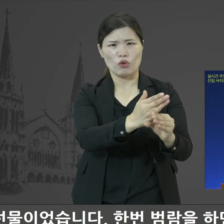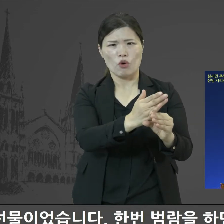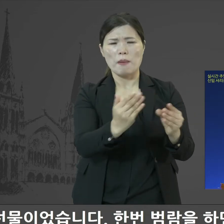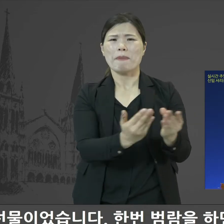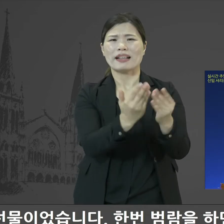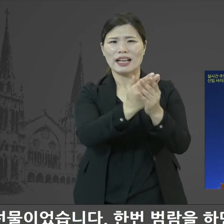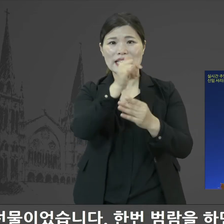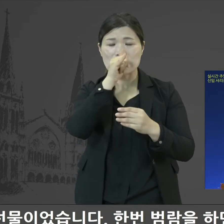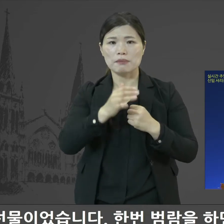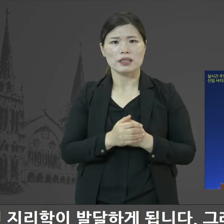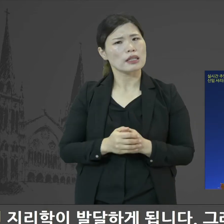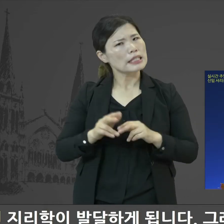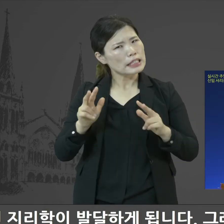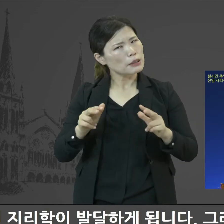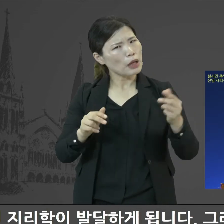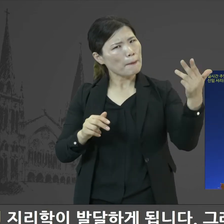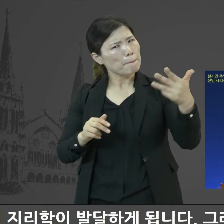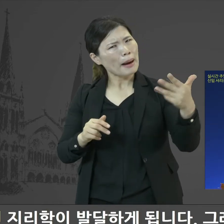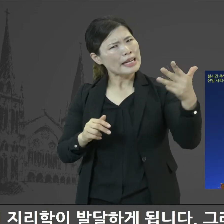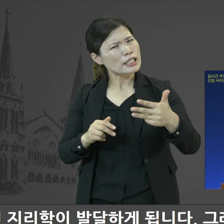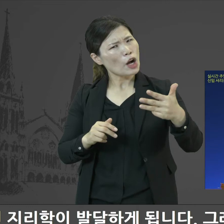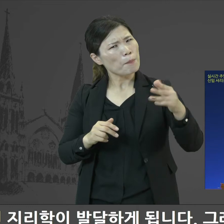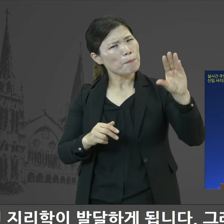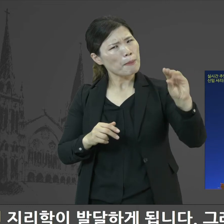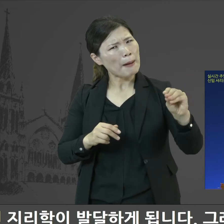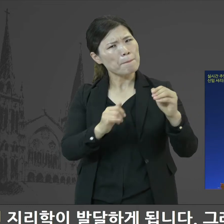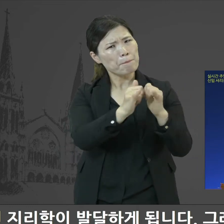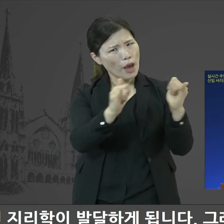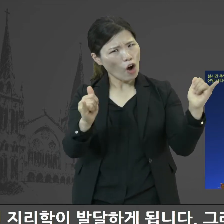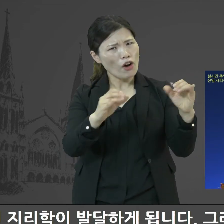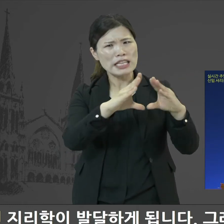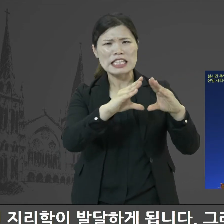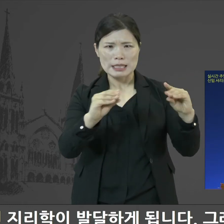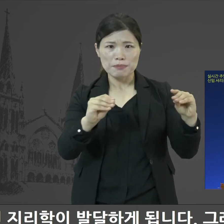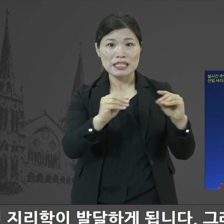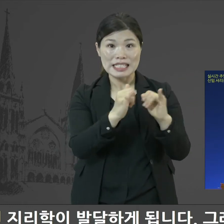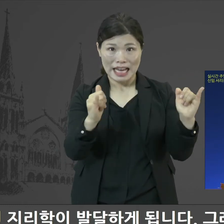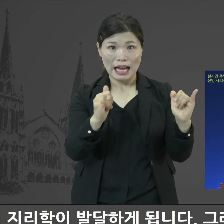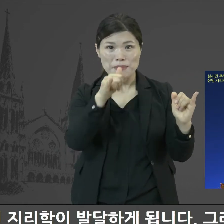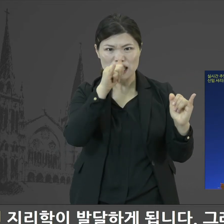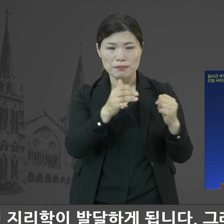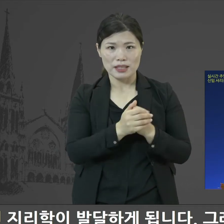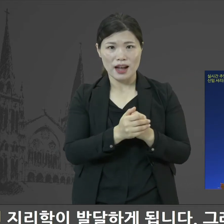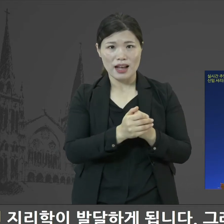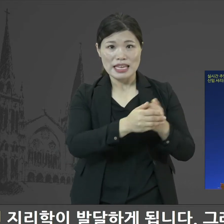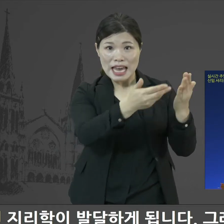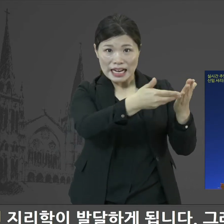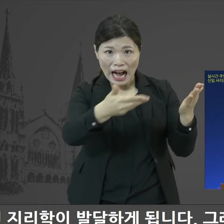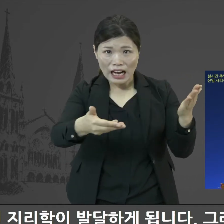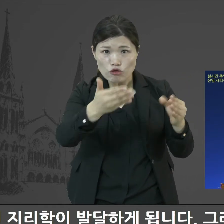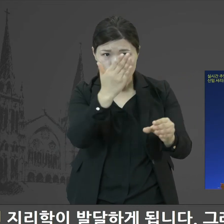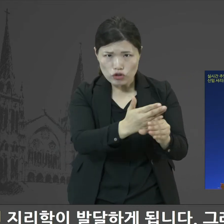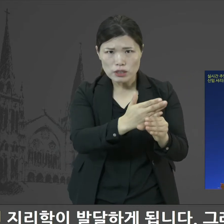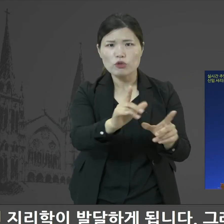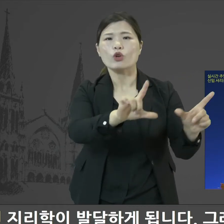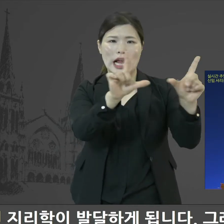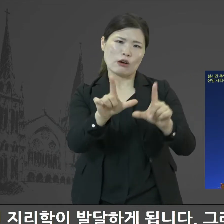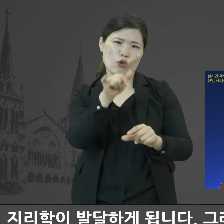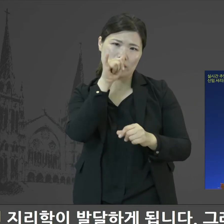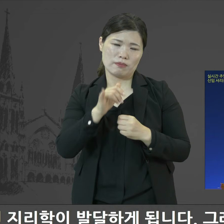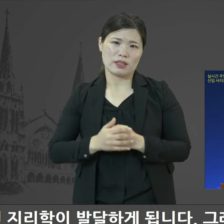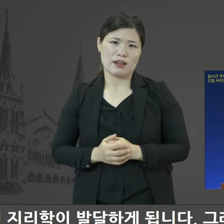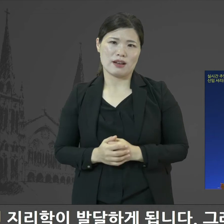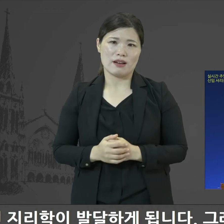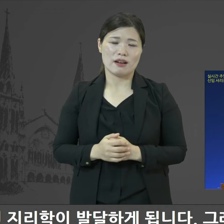지금도 여러분 한 8천만 명의 그 이집트 사람들이 살고 있는데 다 강을 중심으로, 나일강을 중심으로 다 살고